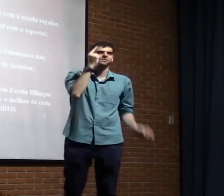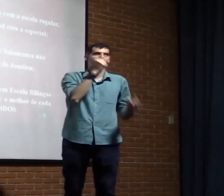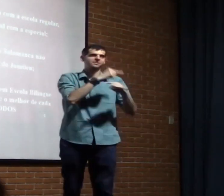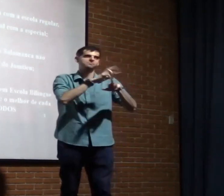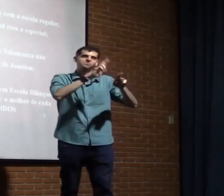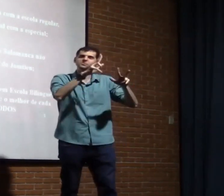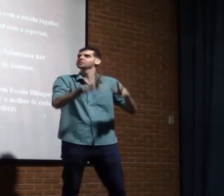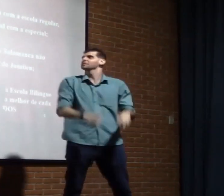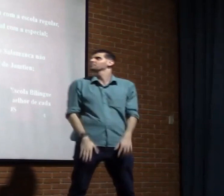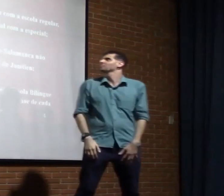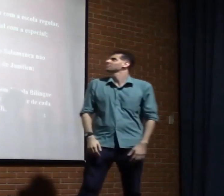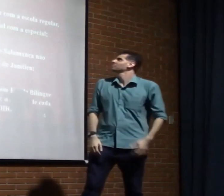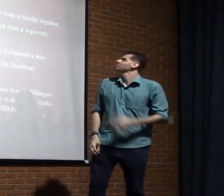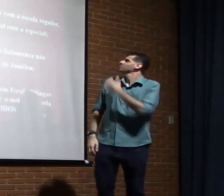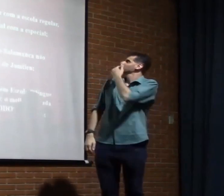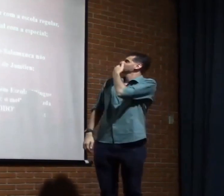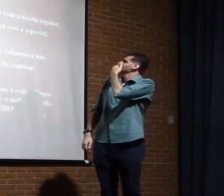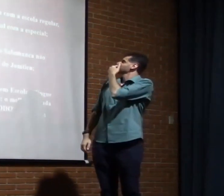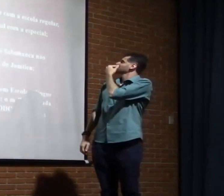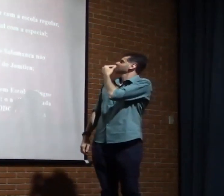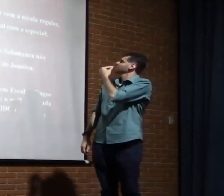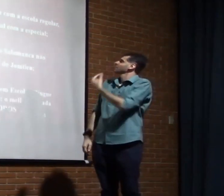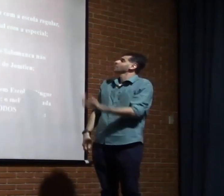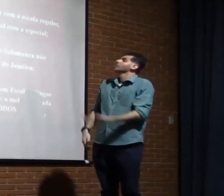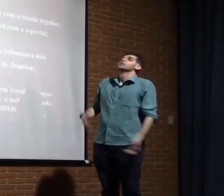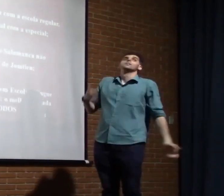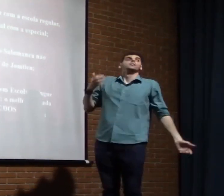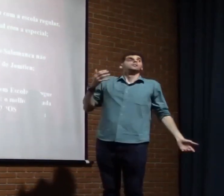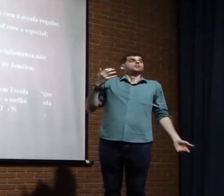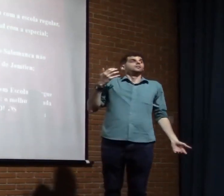É interessante a gente pensar dessa forma também, né? Ter essa reflexão.